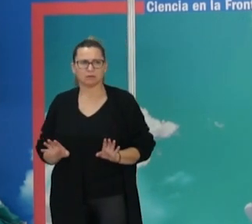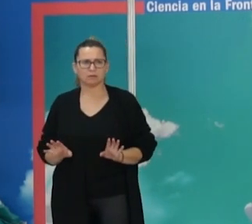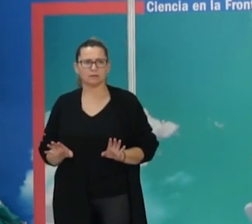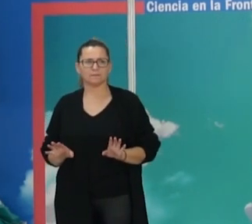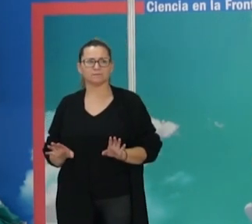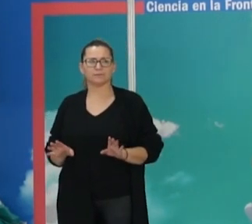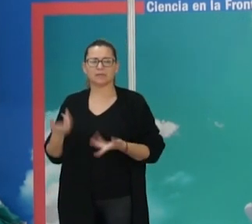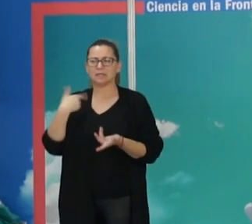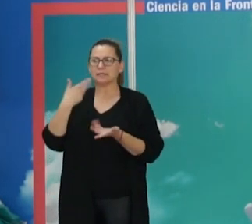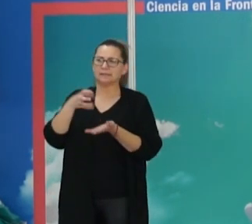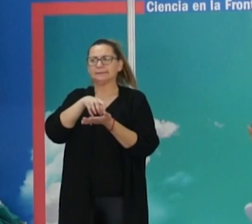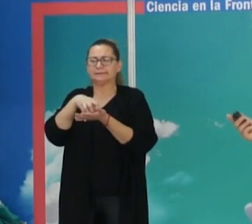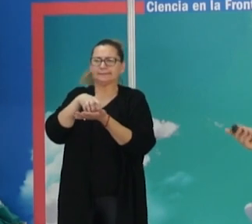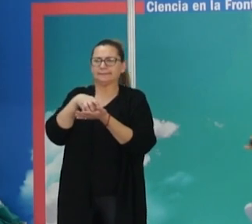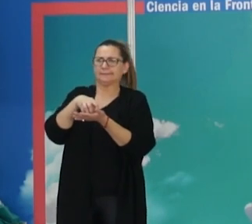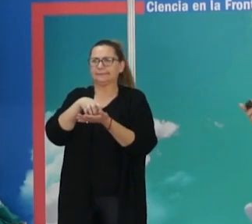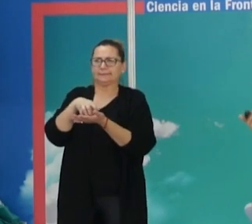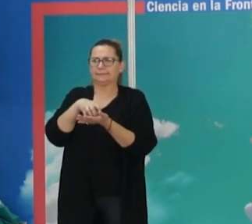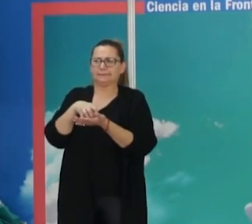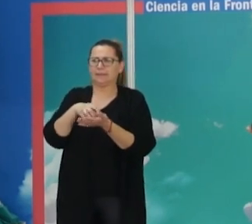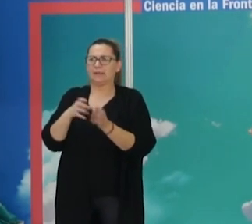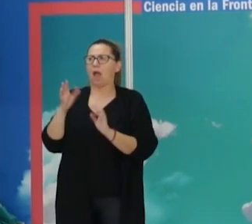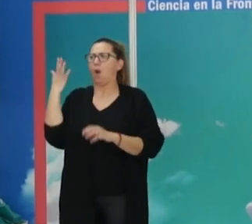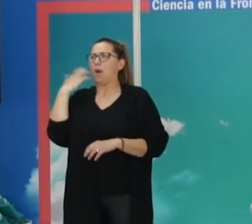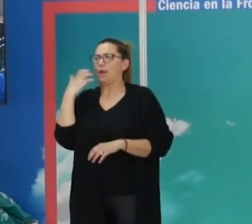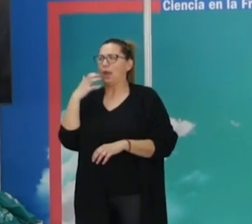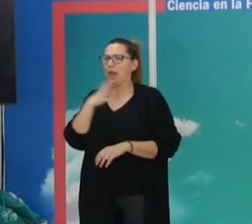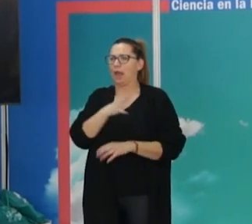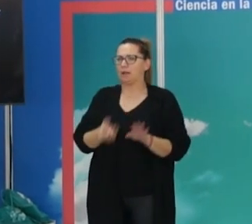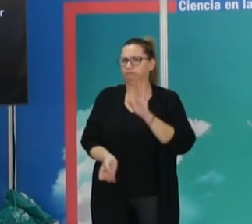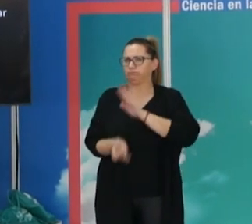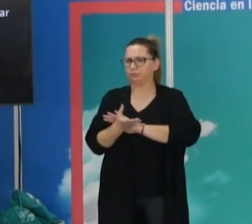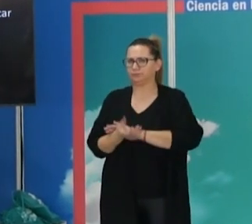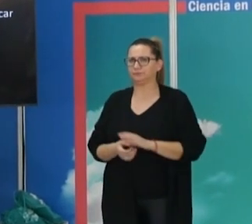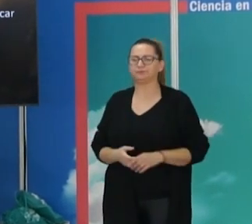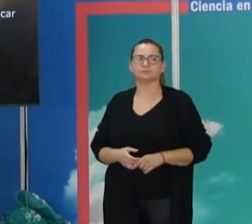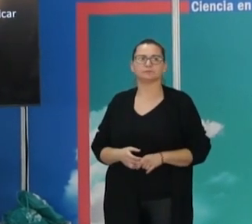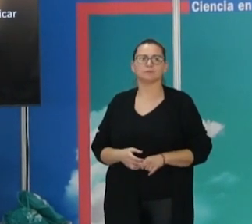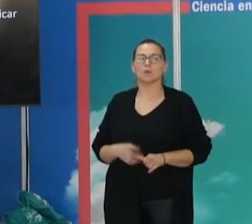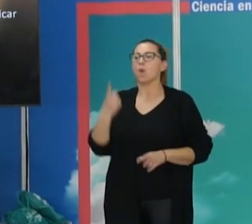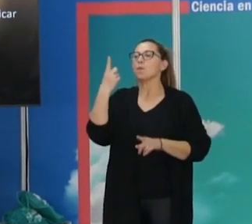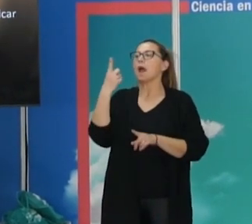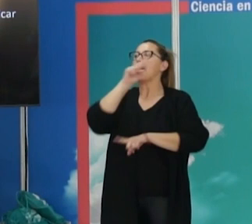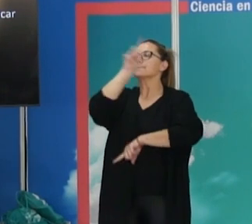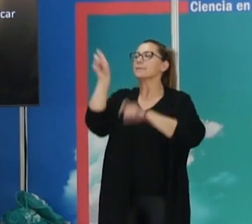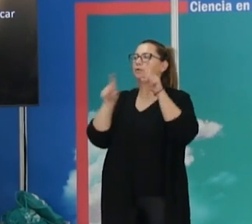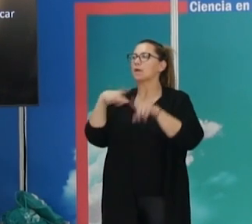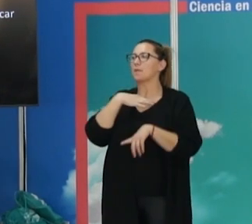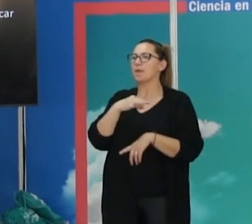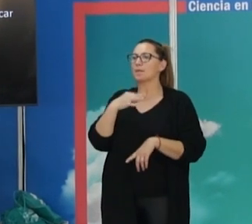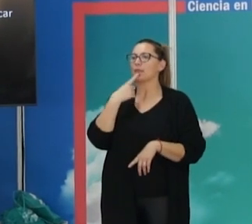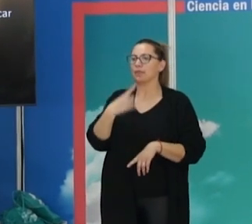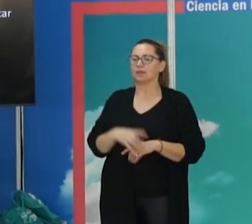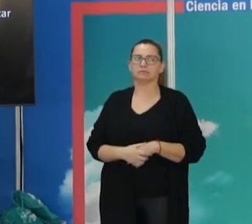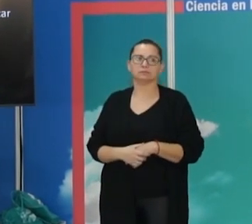indeterminación o una cierta ambigüedad, ambivalencia. Una pregunta que nos podemos formular, quizá que nos